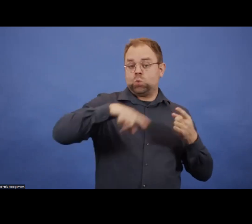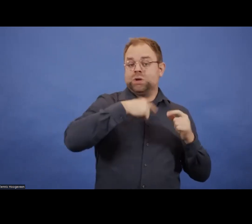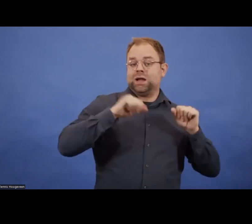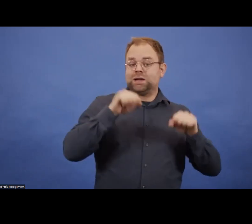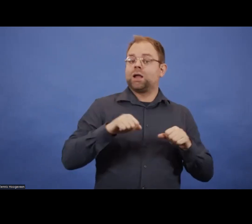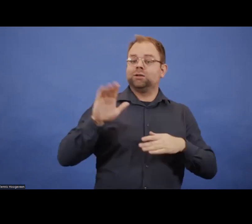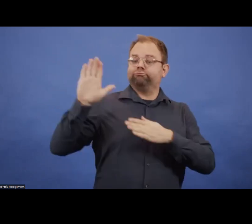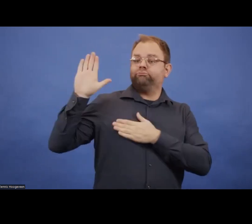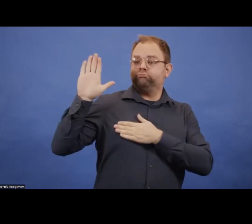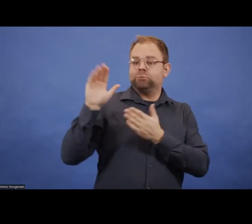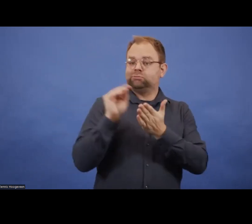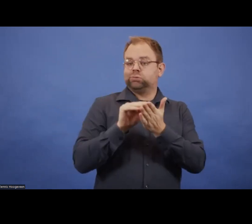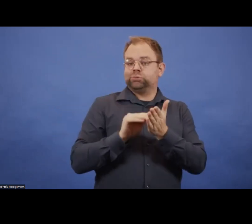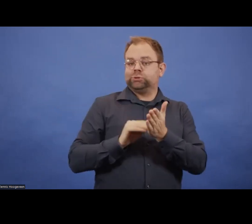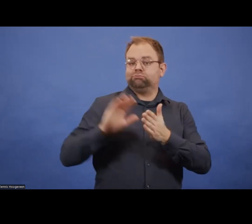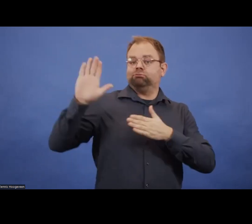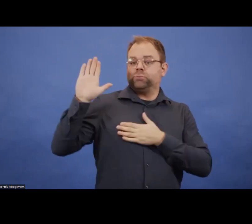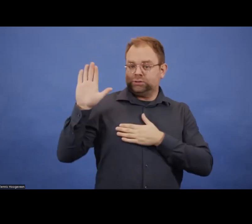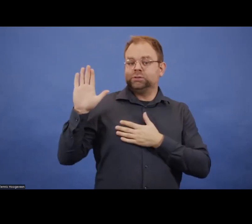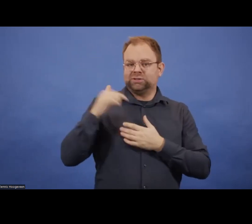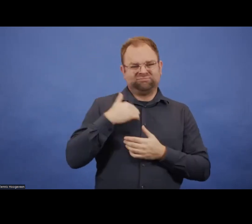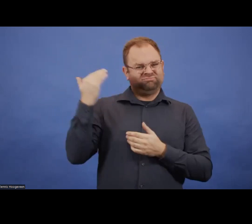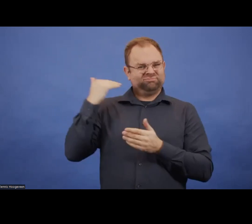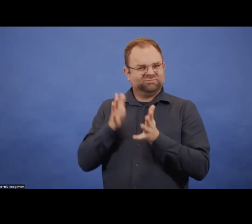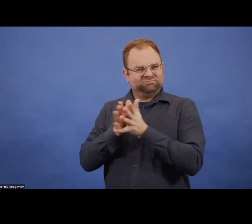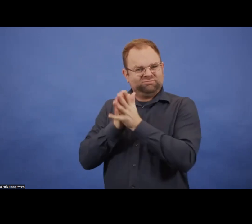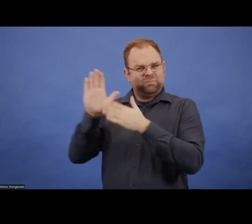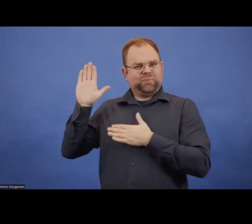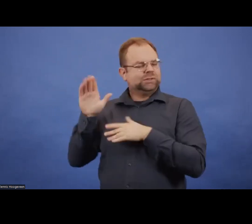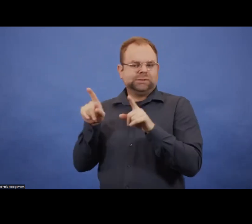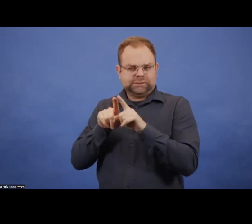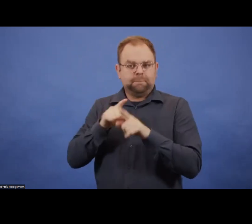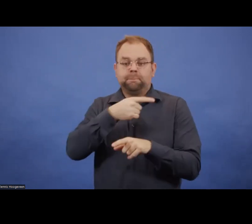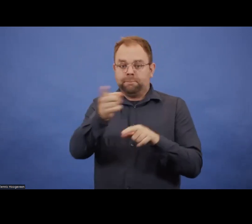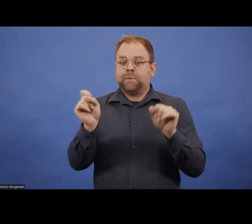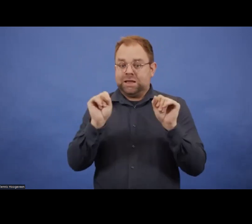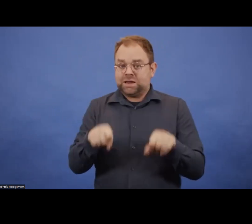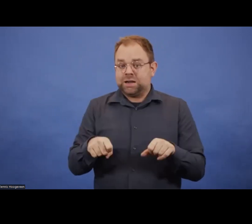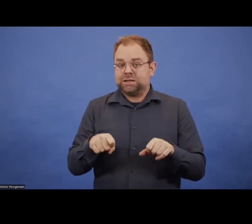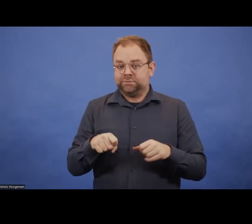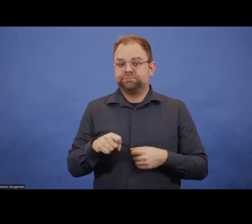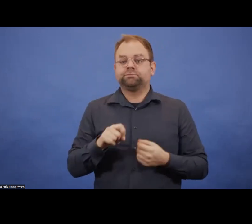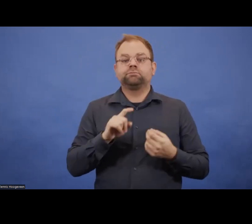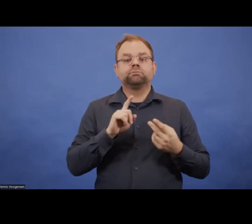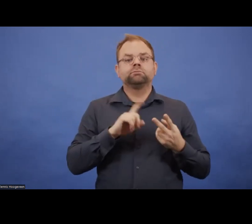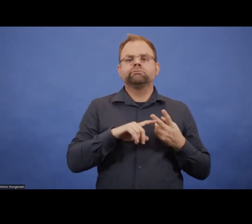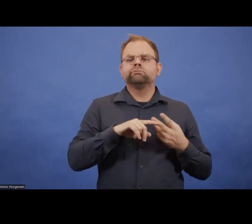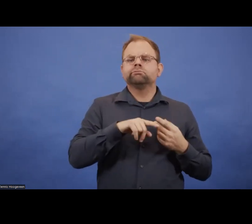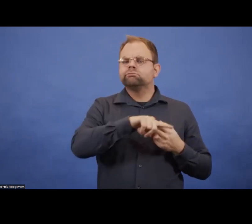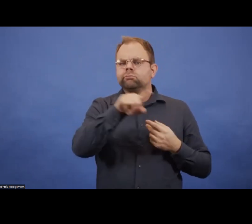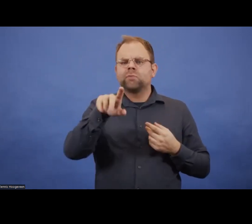plegados, trabajando con organizaciones locales, regionales, estatales, globales,